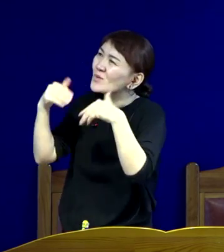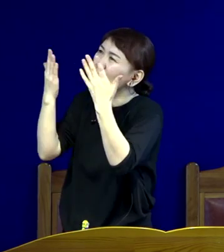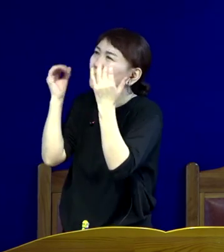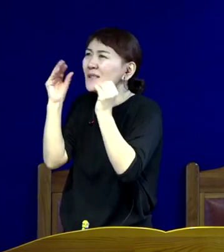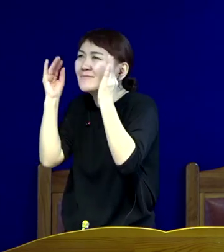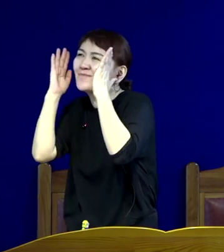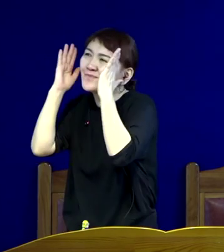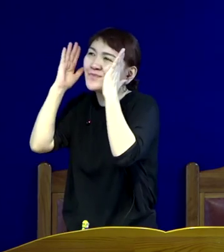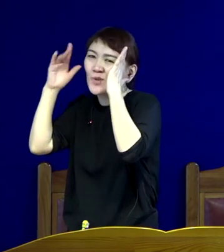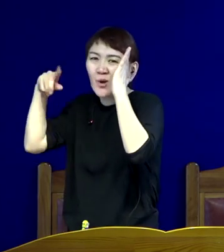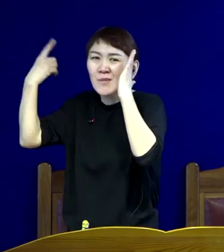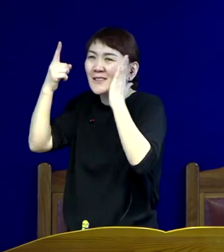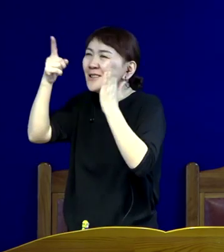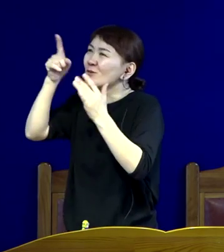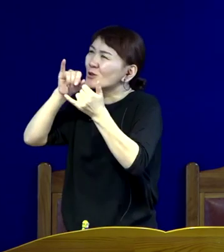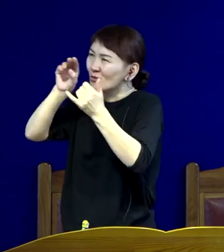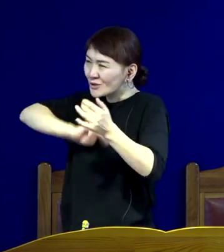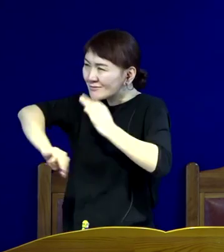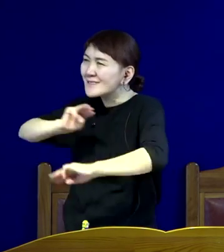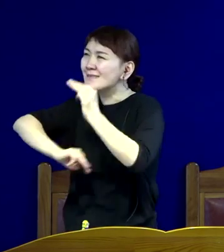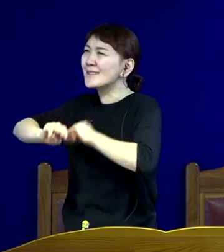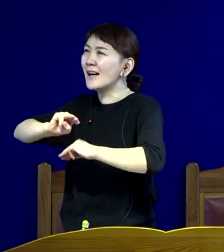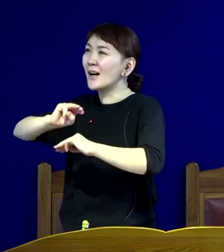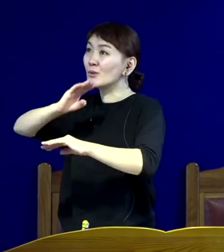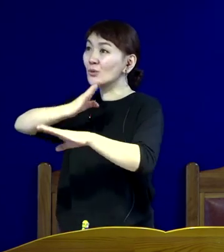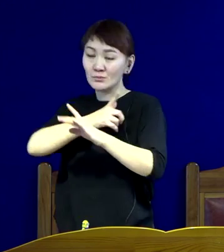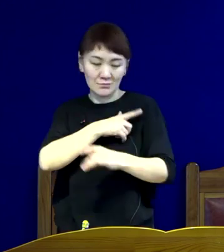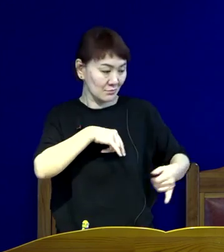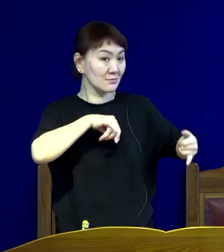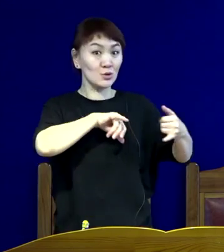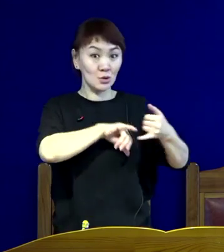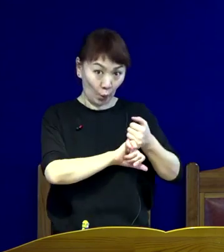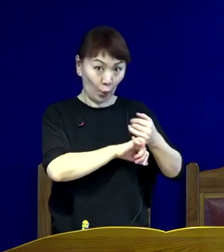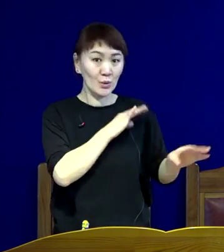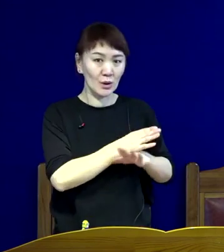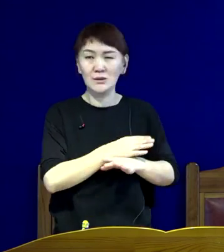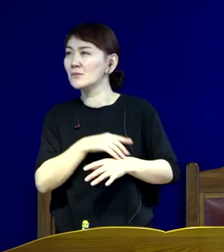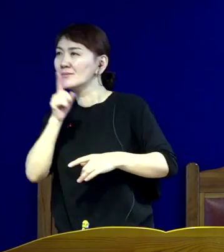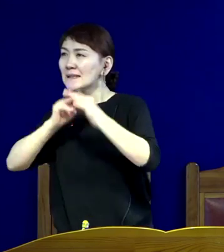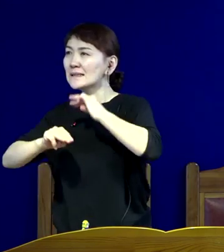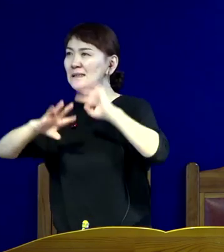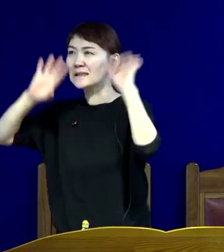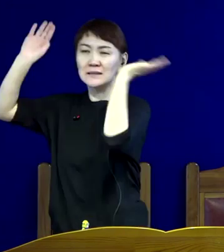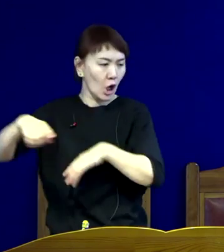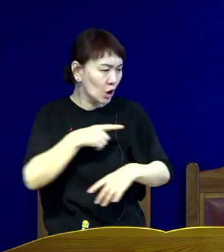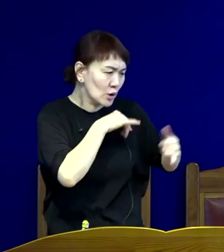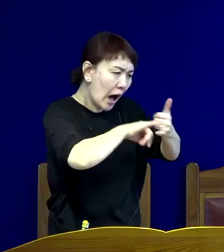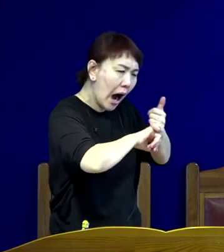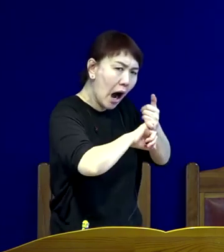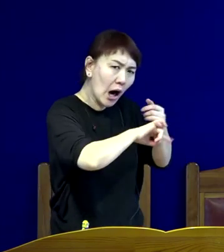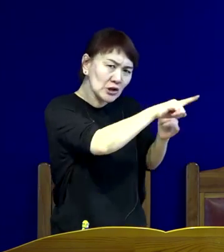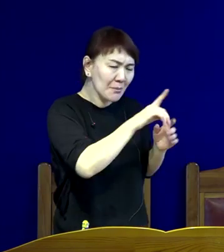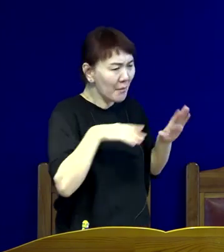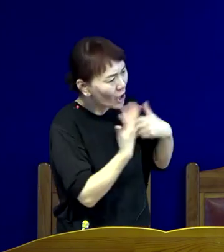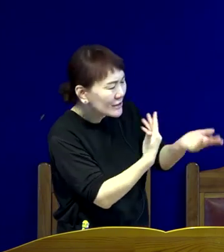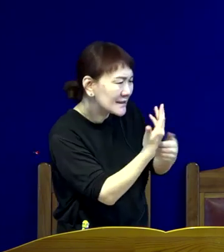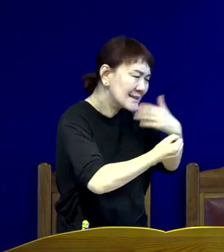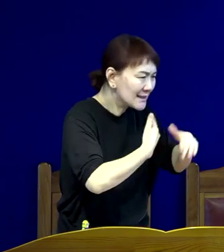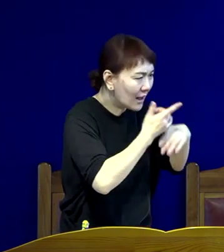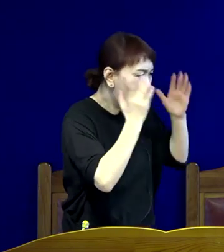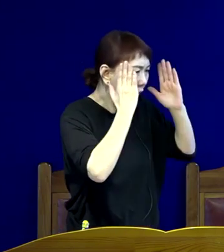гэж боддог? Нөхөрт гараагүй эмэгтэй хүмүүс яавал Бурхныг баярлуулах вэ гэж амьдарч байгаад хурмаа хийснийхээ дараа